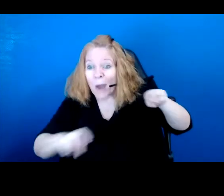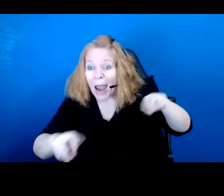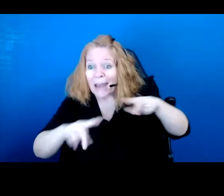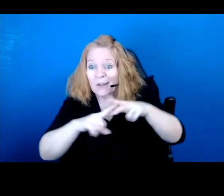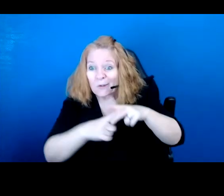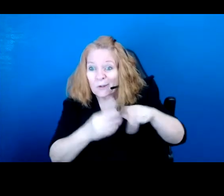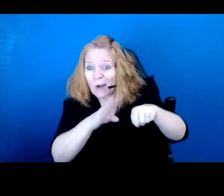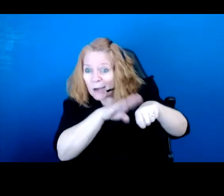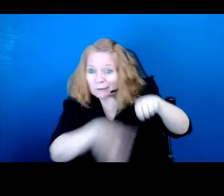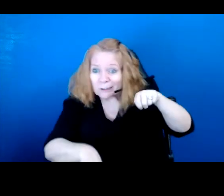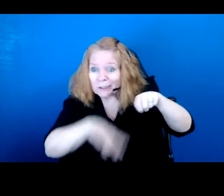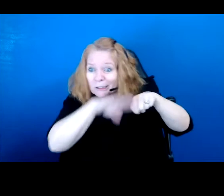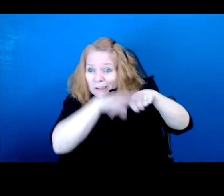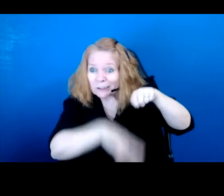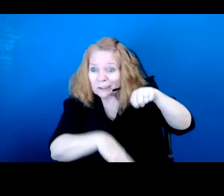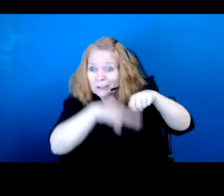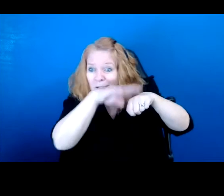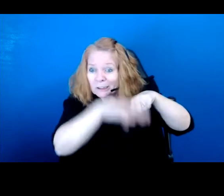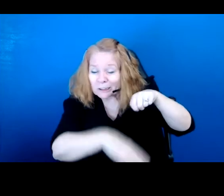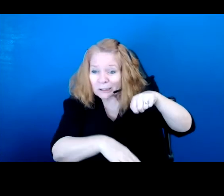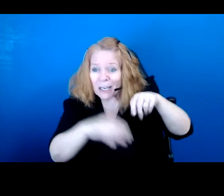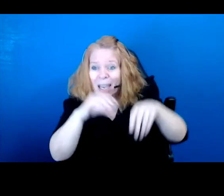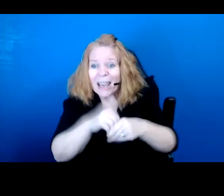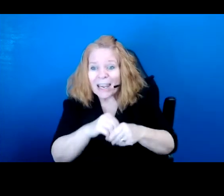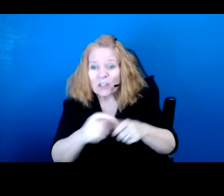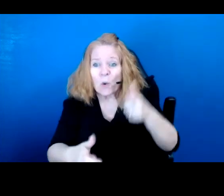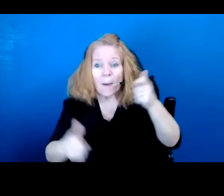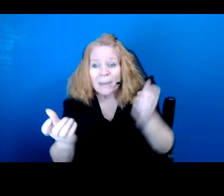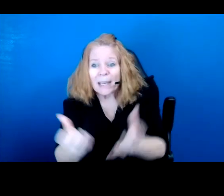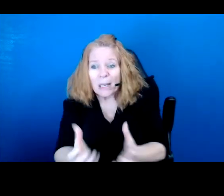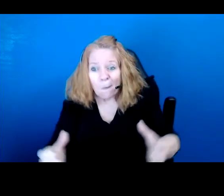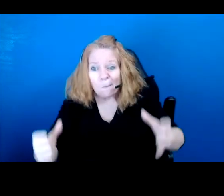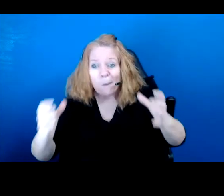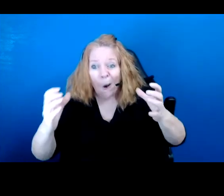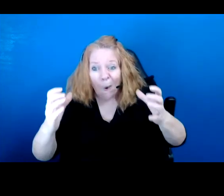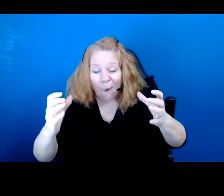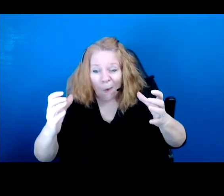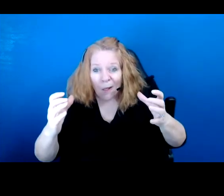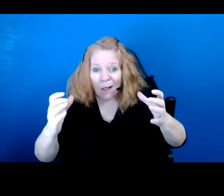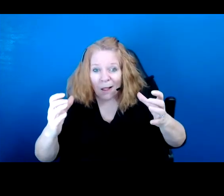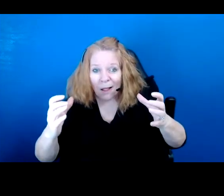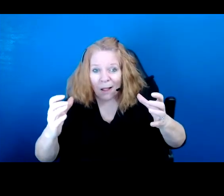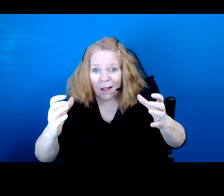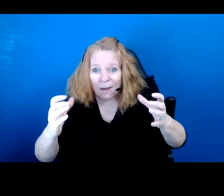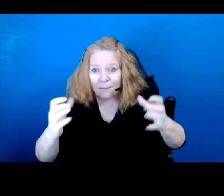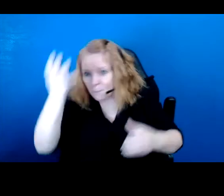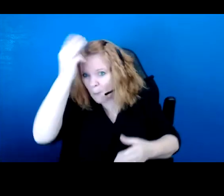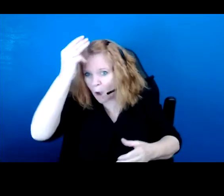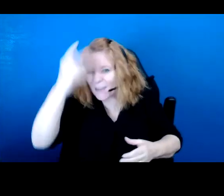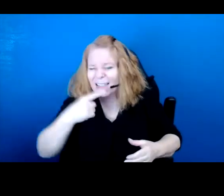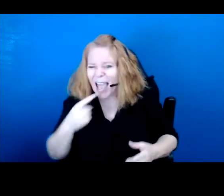y allí le dijo iba a comenzar a raspar la zanahoria para usarla para cocinar dentro del